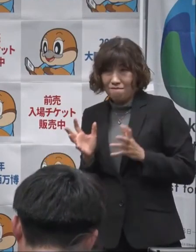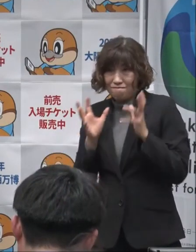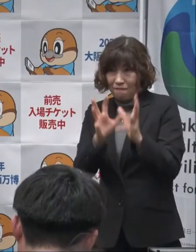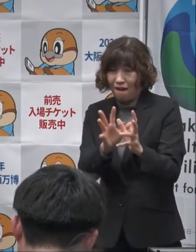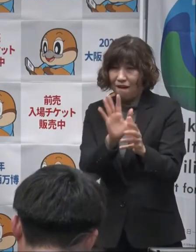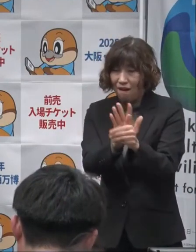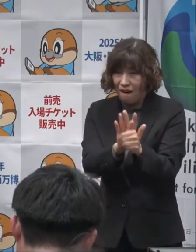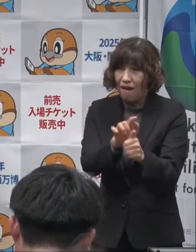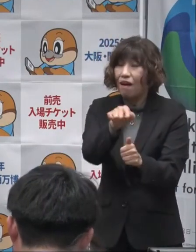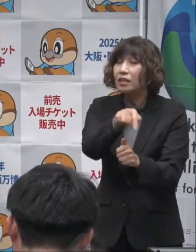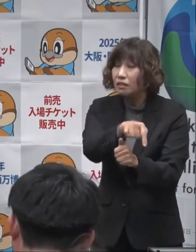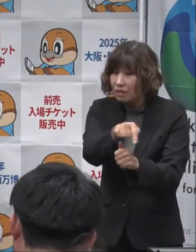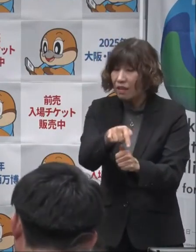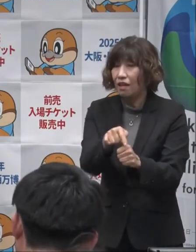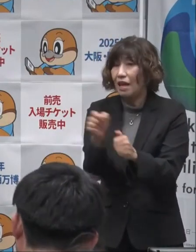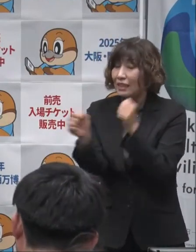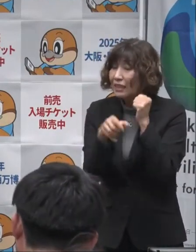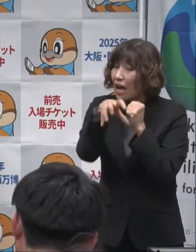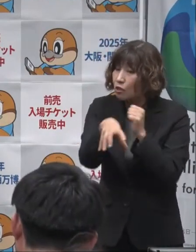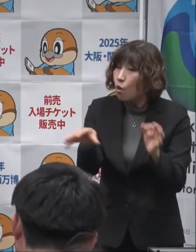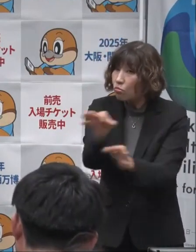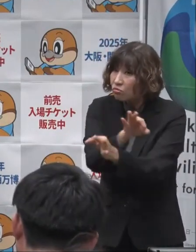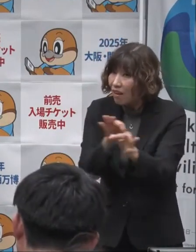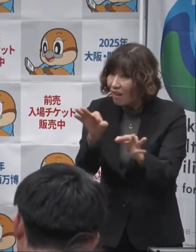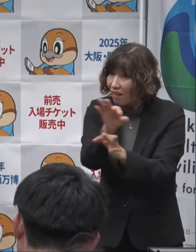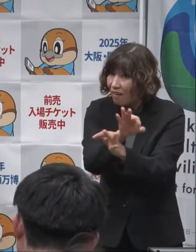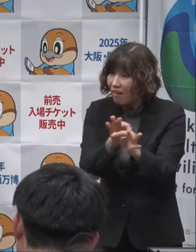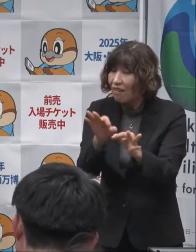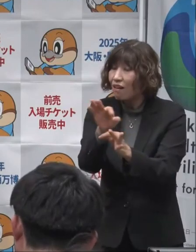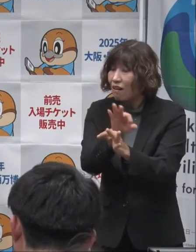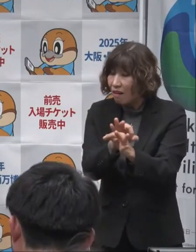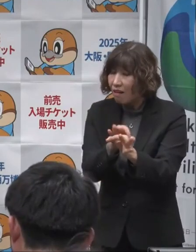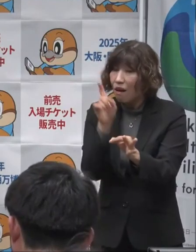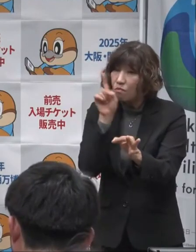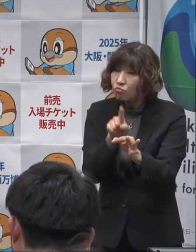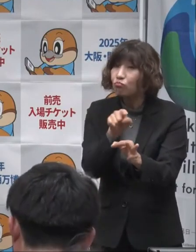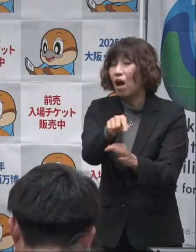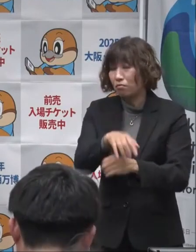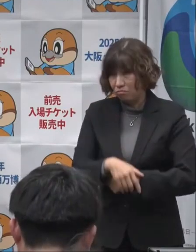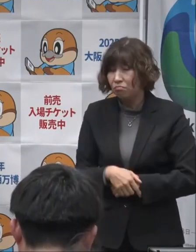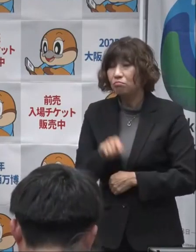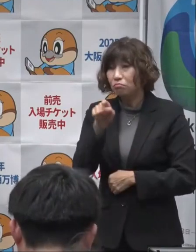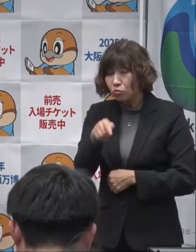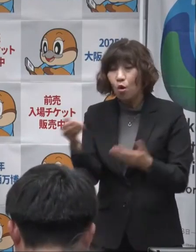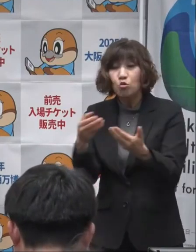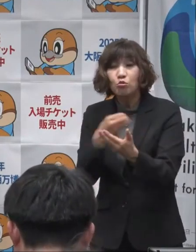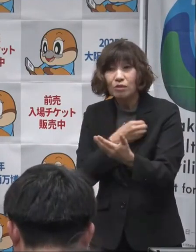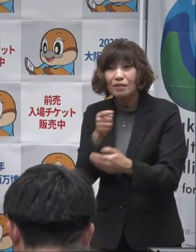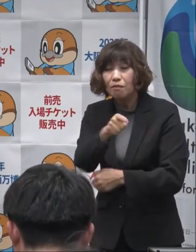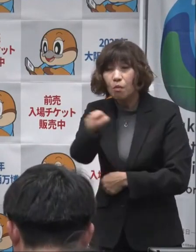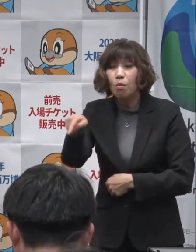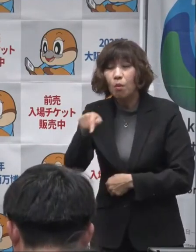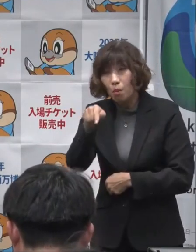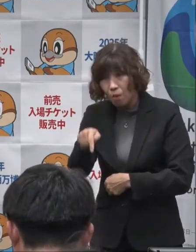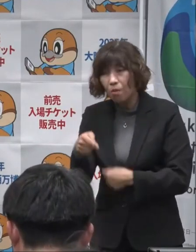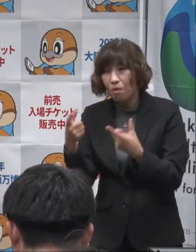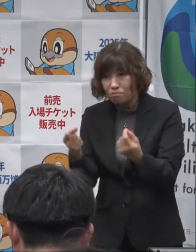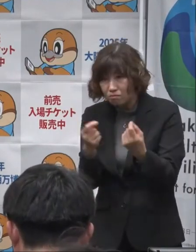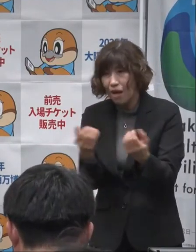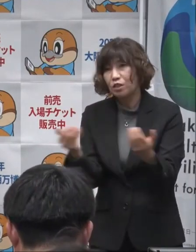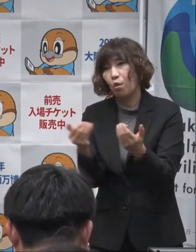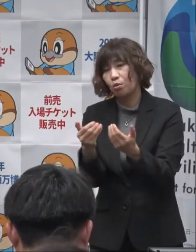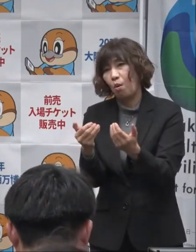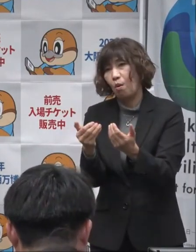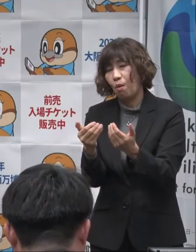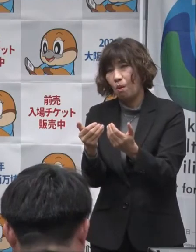で、輪島市自身の機能を輪島市の職員が輪島市の仕事ができるようにということでも、そうい